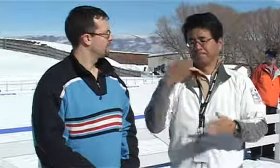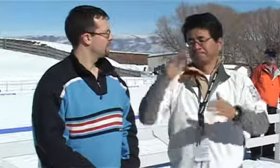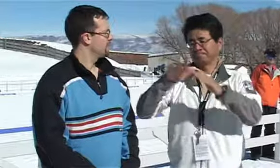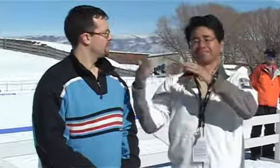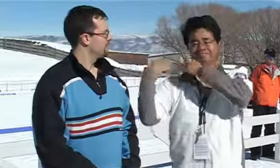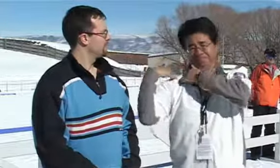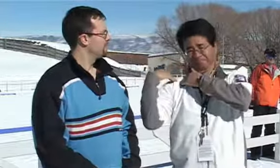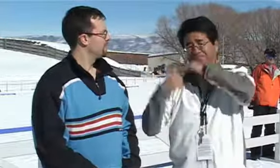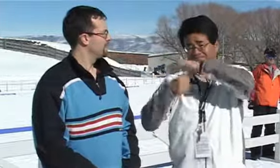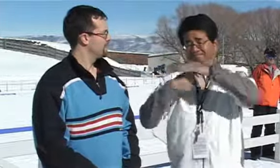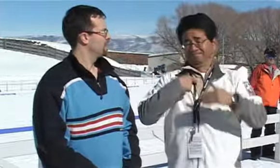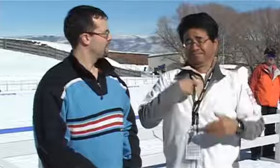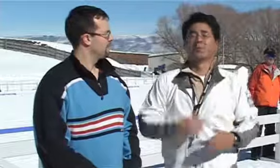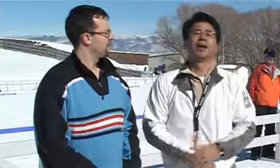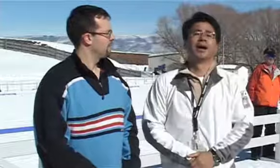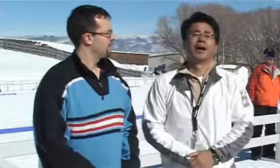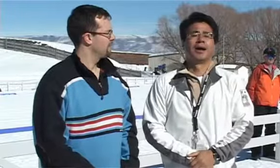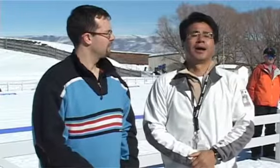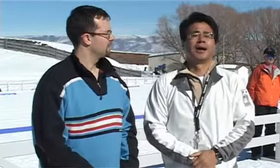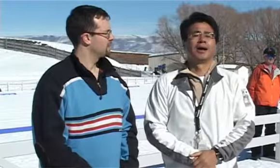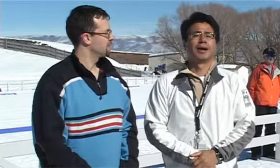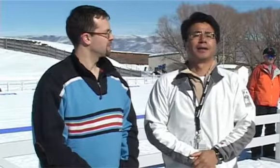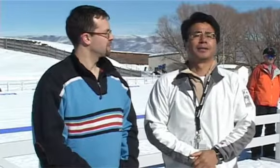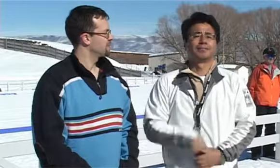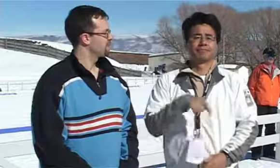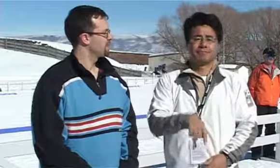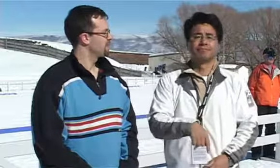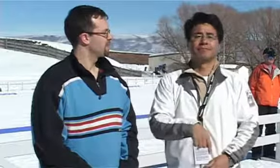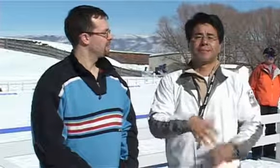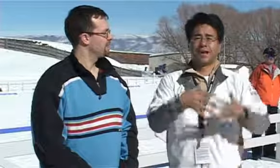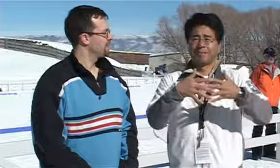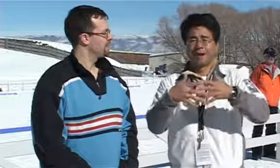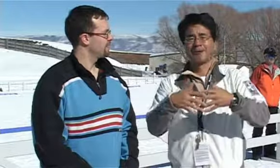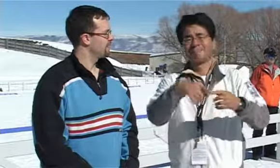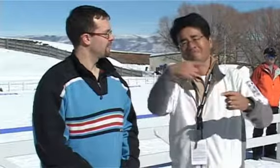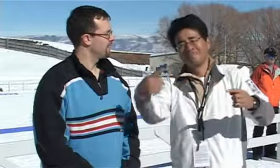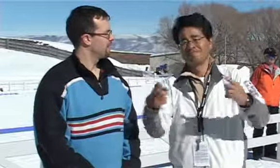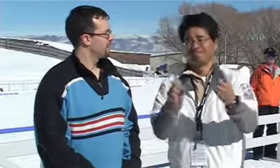34 Leute. Ich bin tatsächlich für den ganzen Sport verantwortlich.